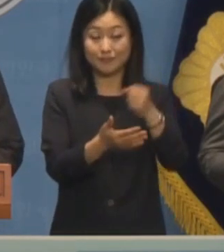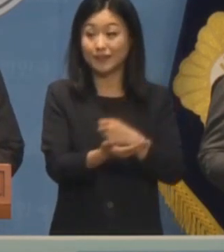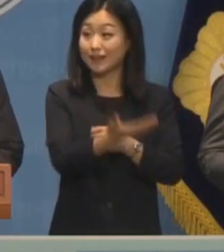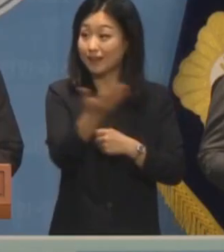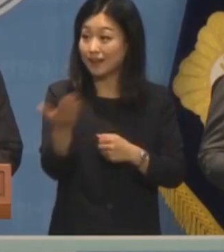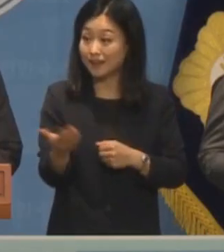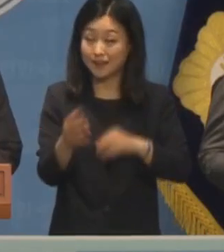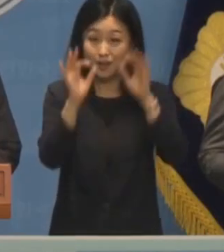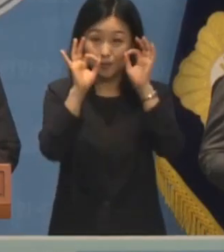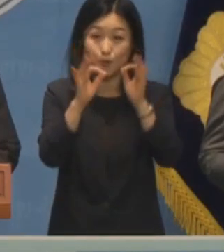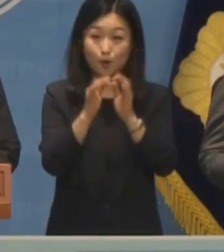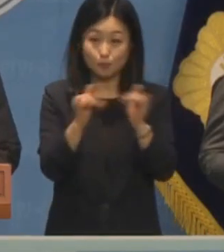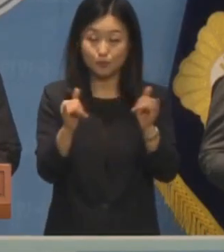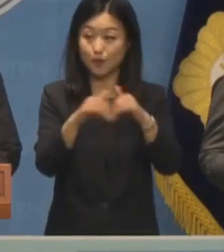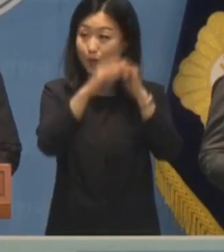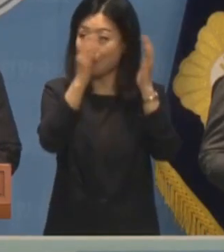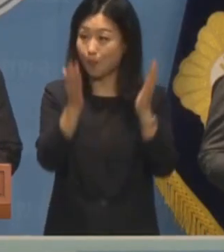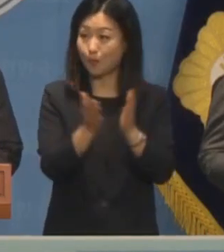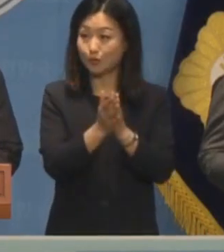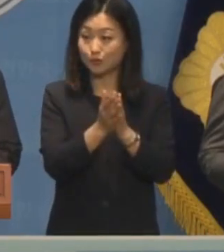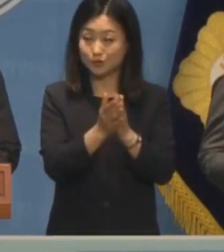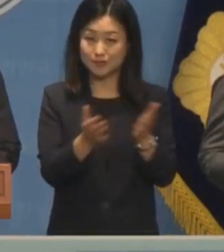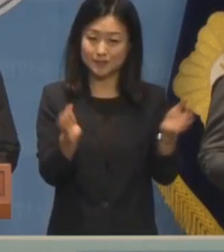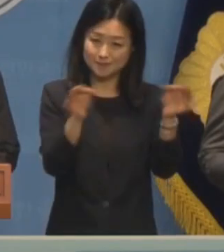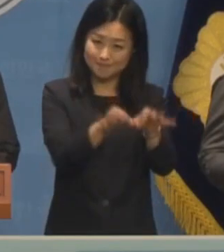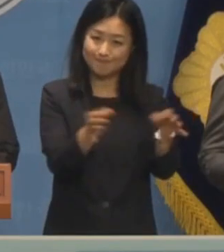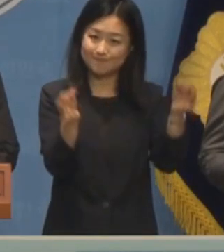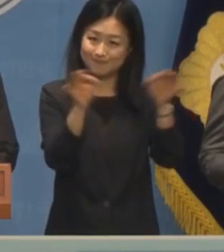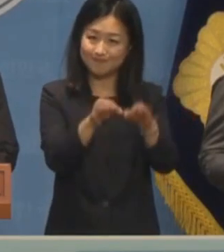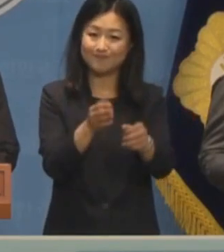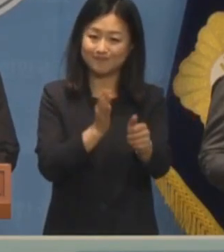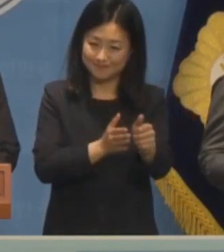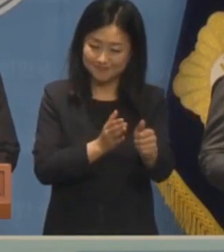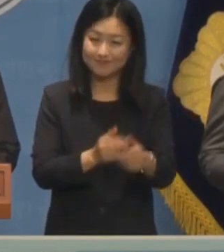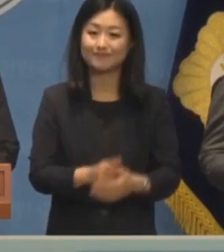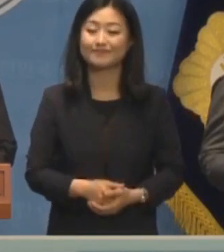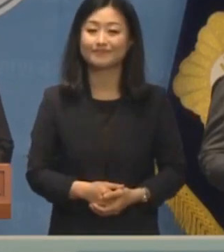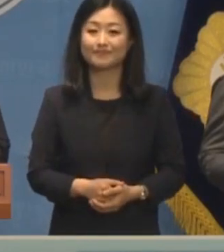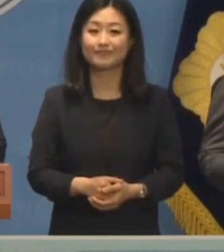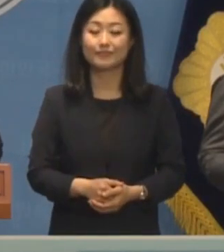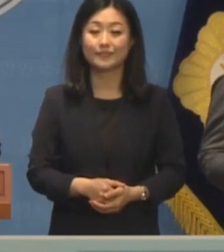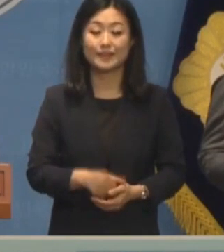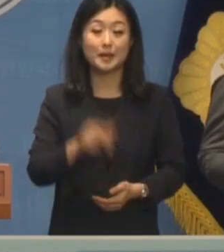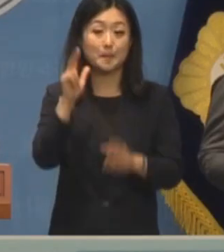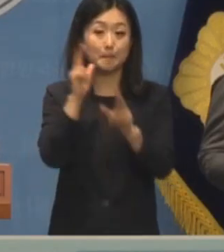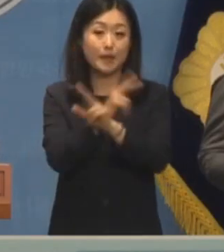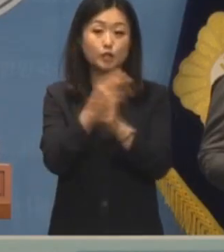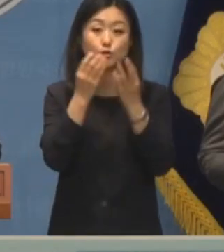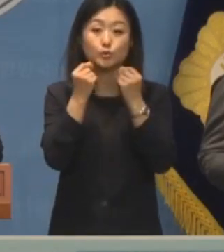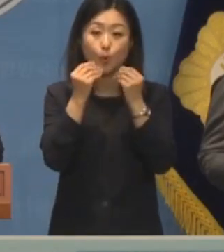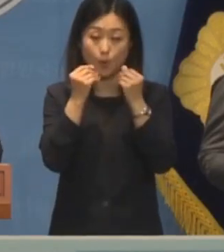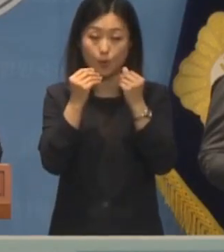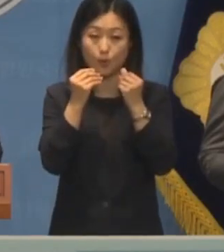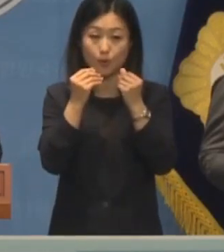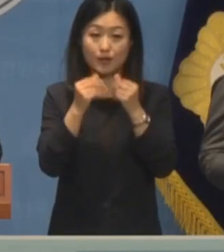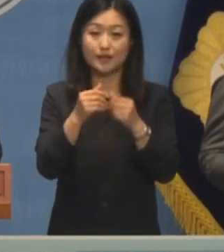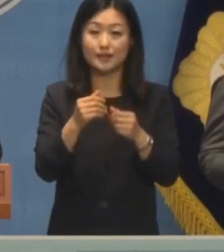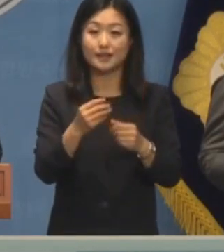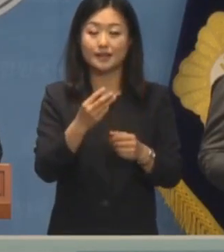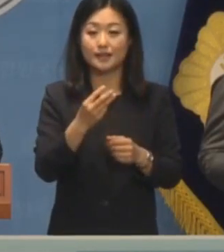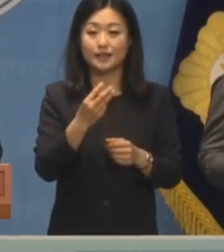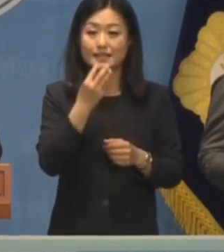분, 기자회견을 보시는 분들 모든 분들께 적극적인 참여를 호소드립니다. 그리고 매주 토요일마다 저희